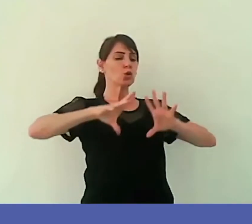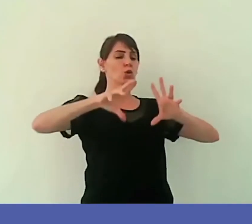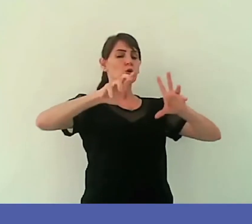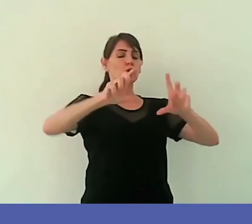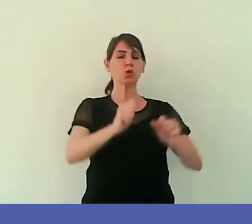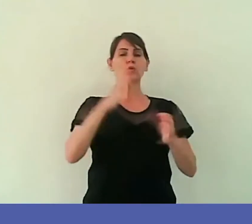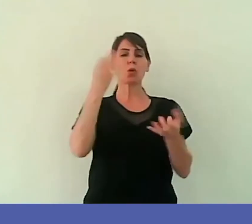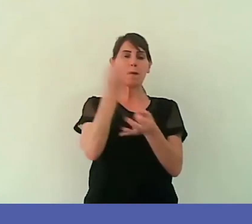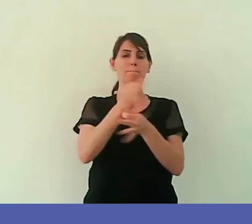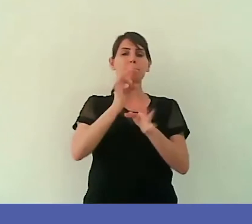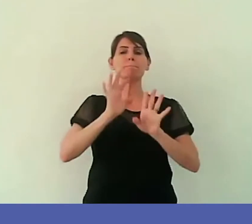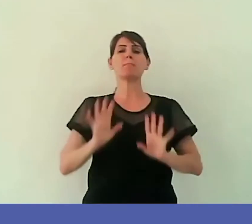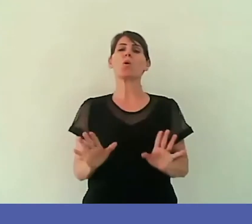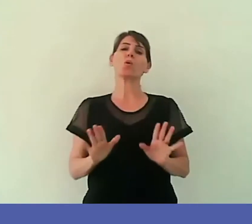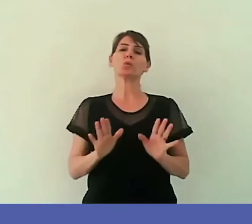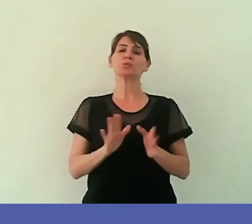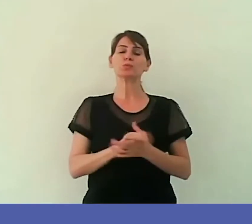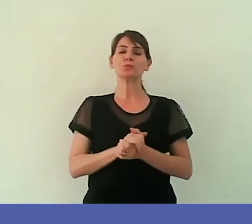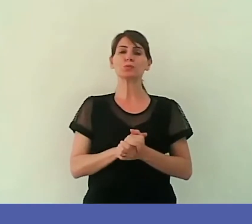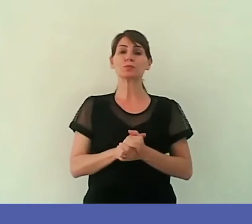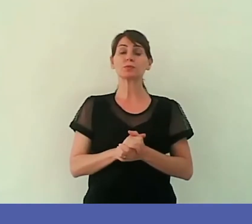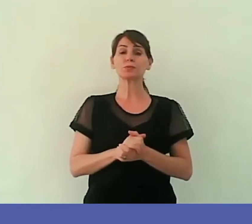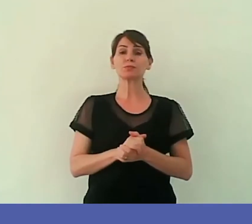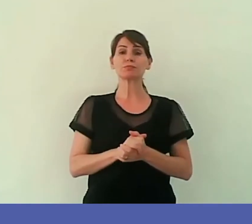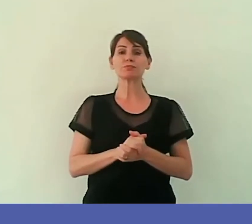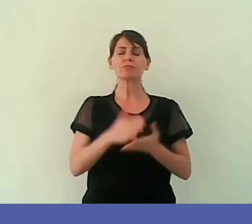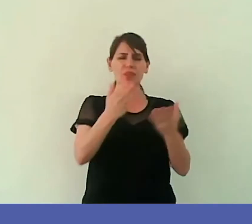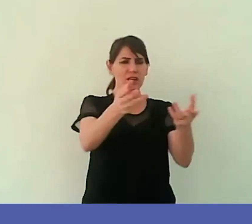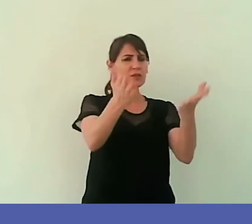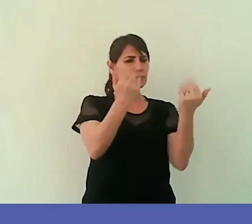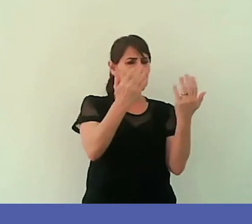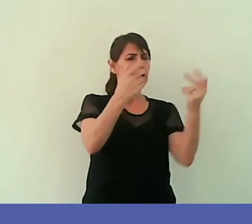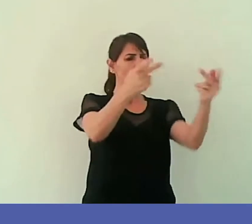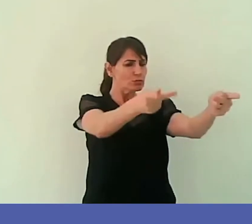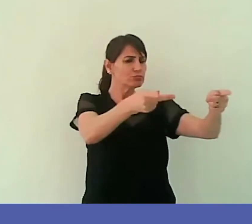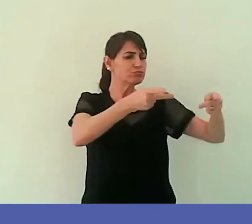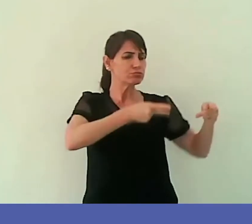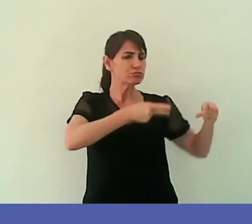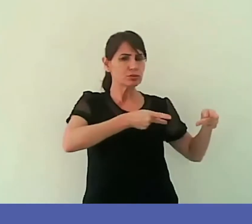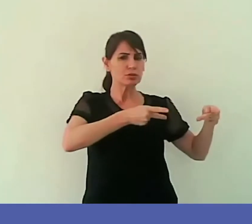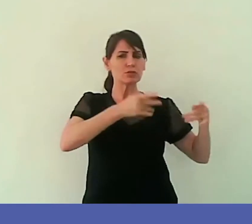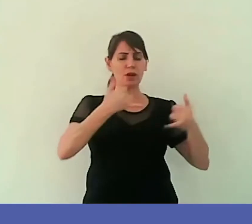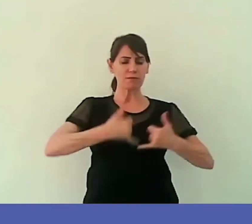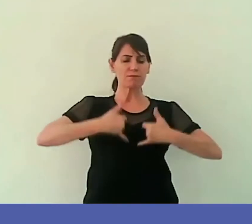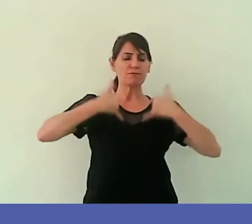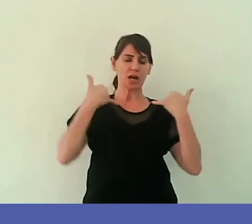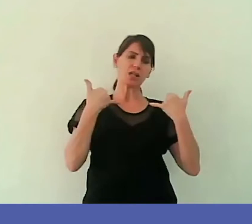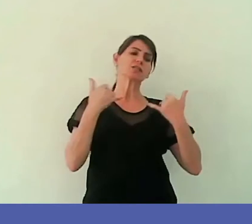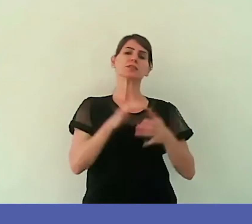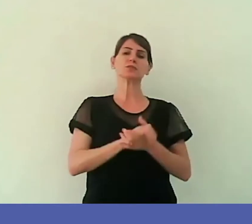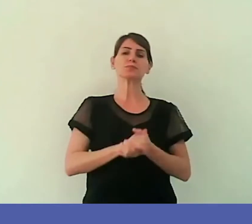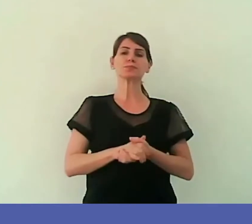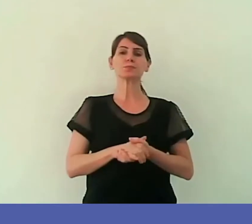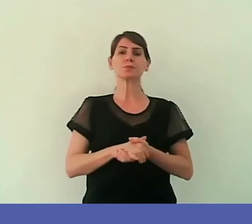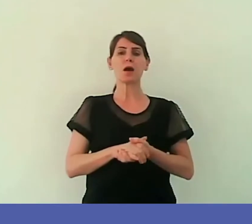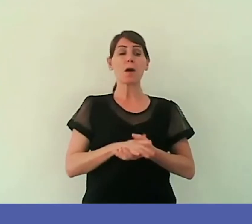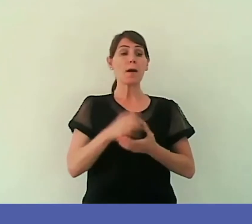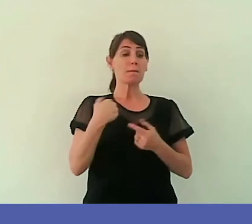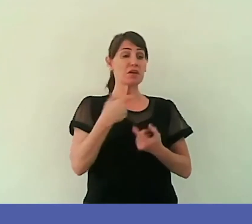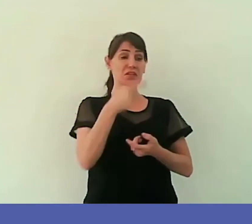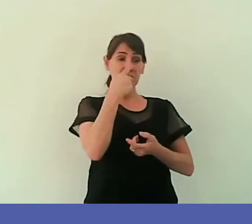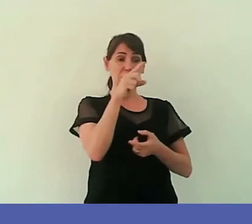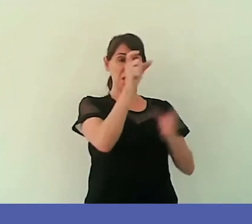pronto, né? Vinde para as bodas. Eles, porém, não se importaram em